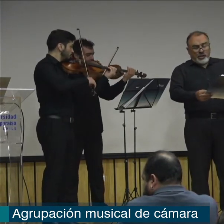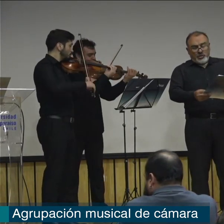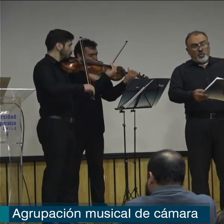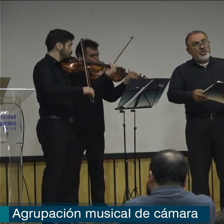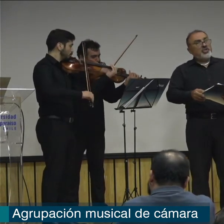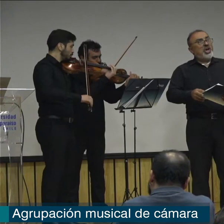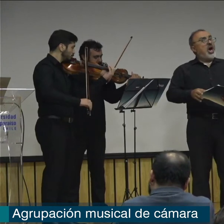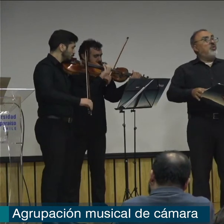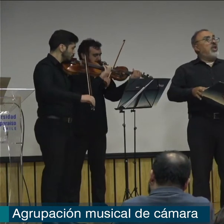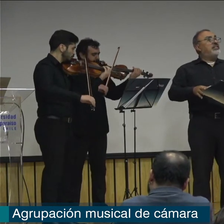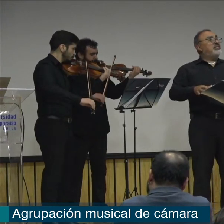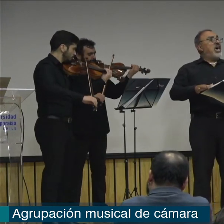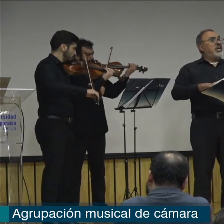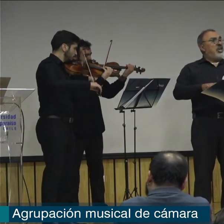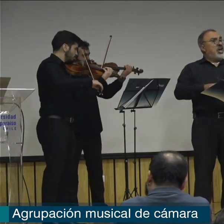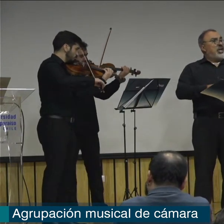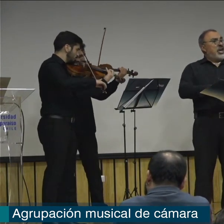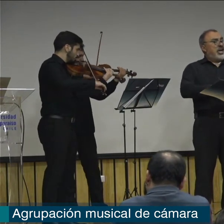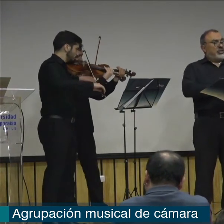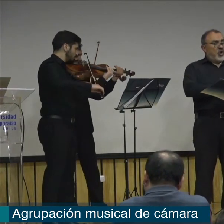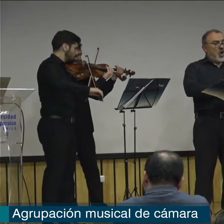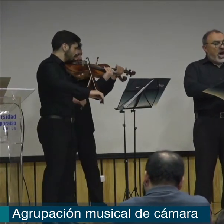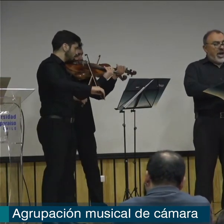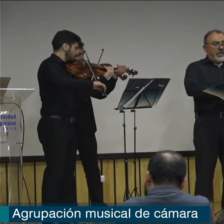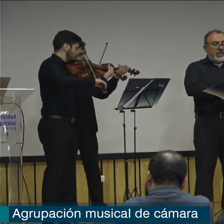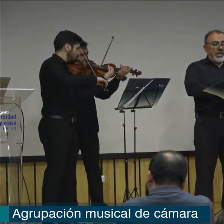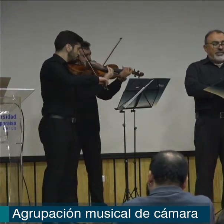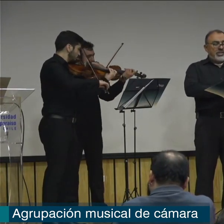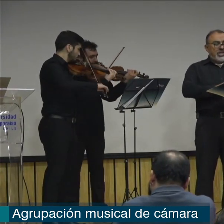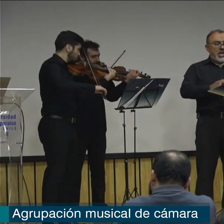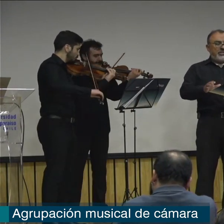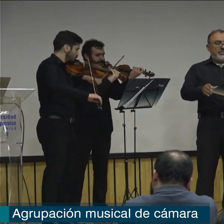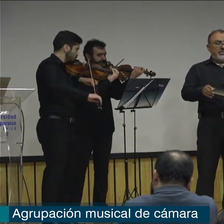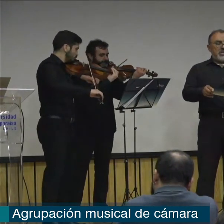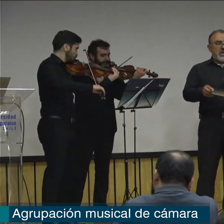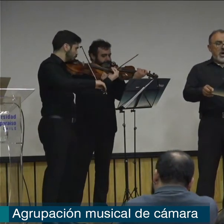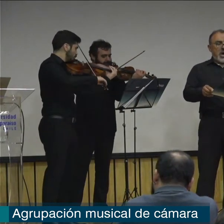en sus aulas Ahí viene